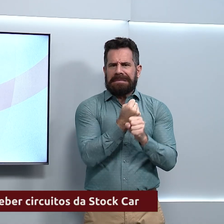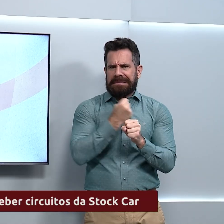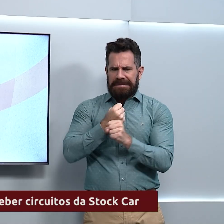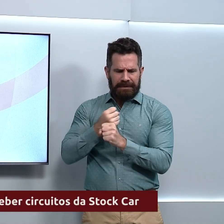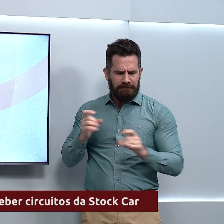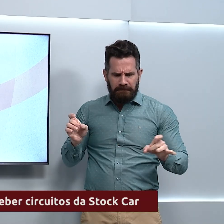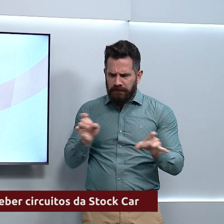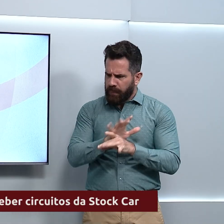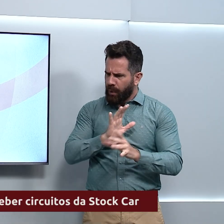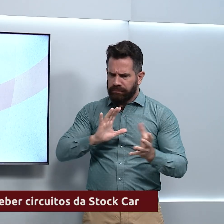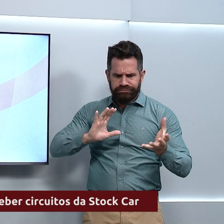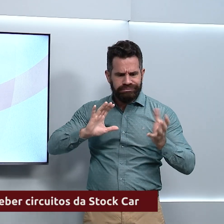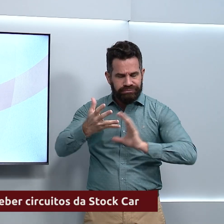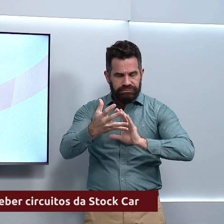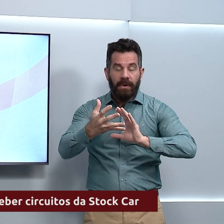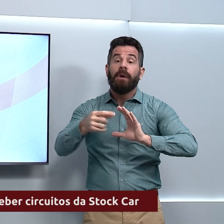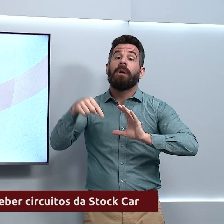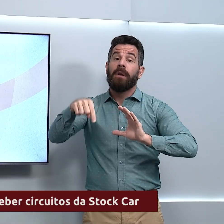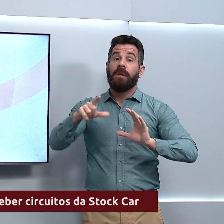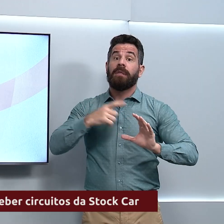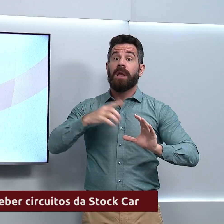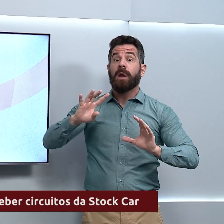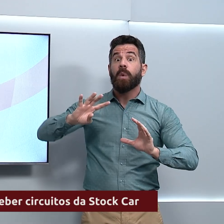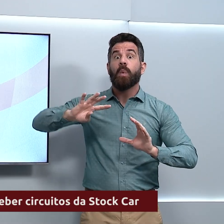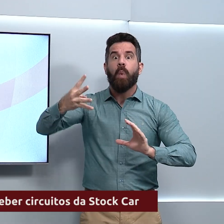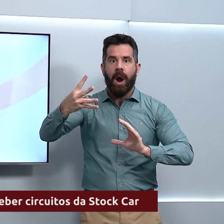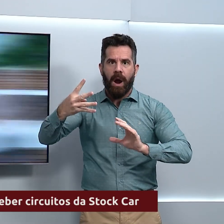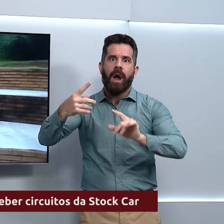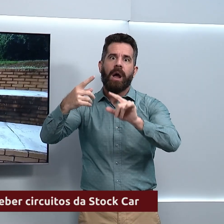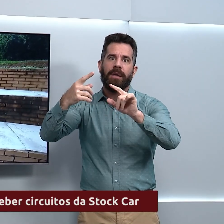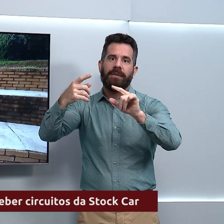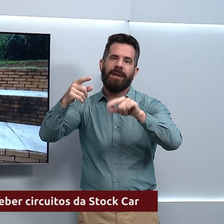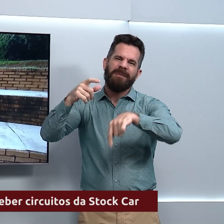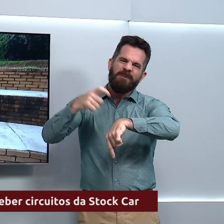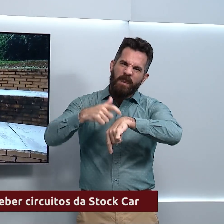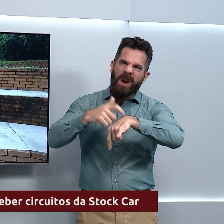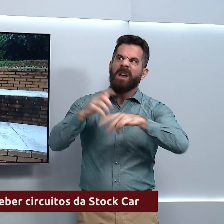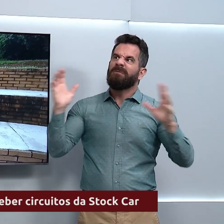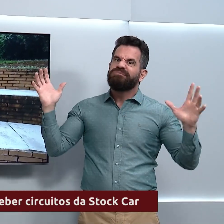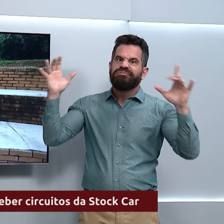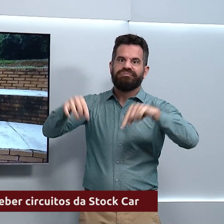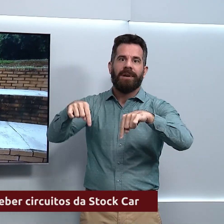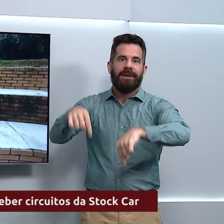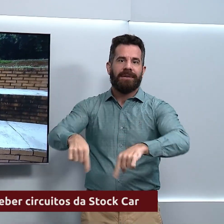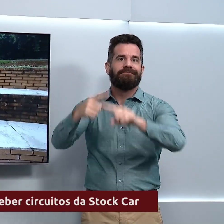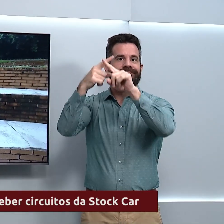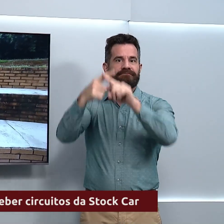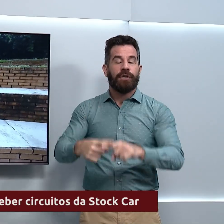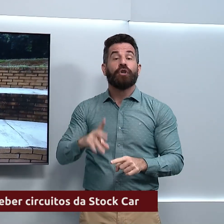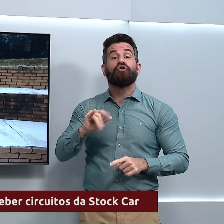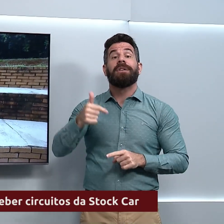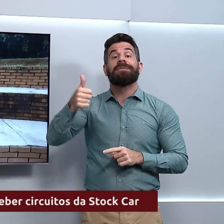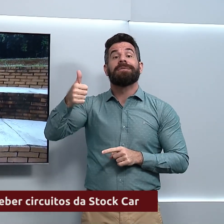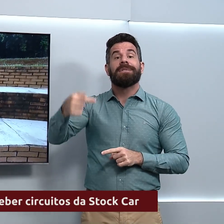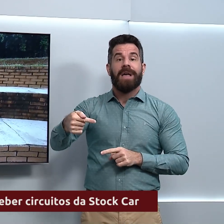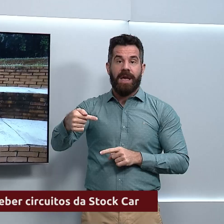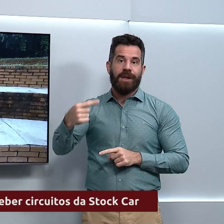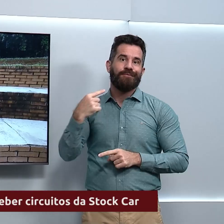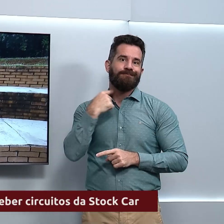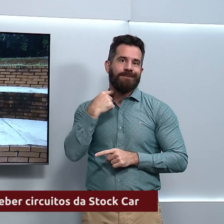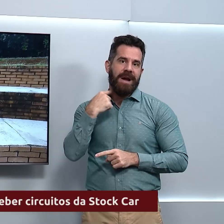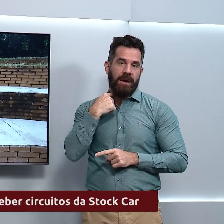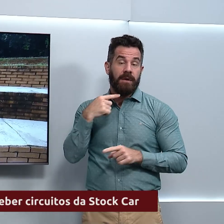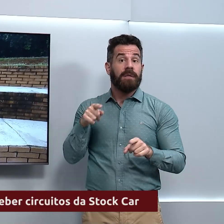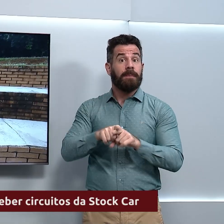Ayrton Senna será o palco da 4ª etapa do calendário, no dia 17 de maio. E pela primeira vez, Goiânia